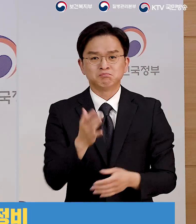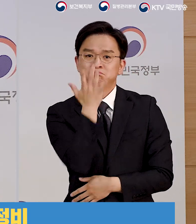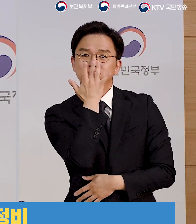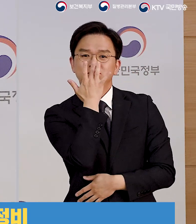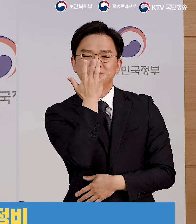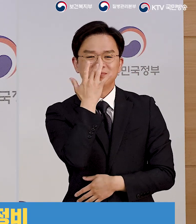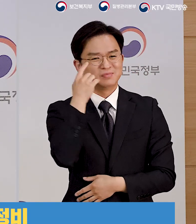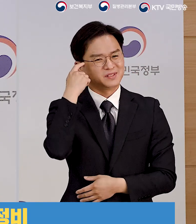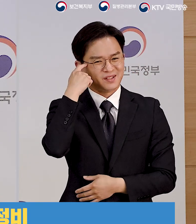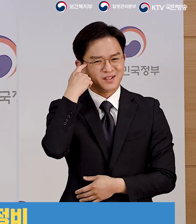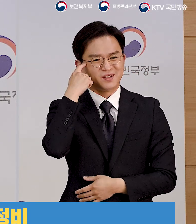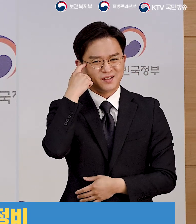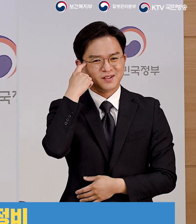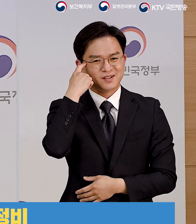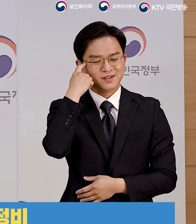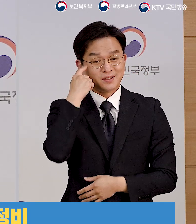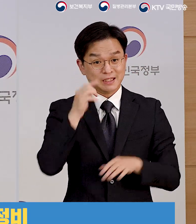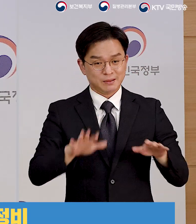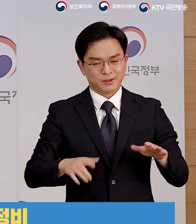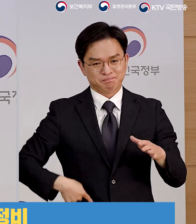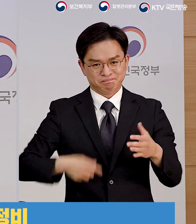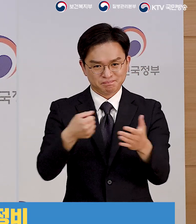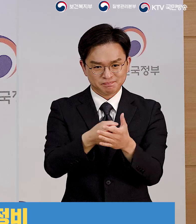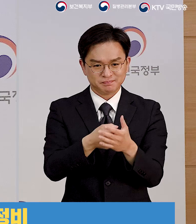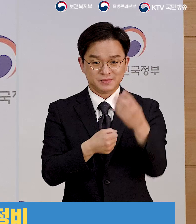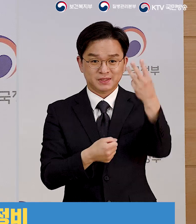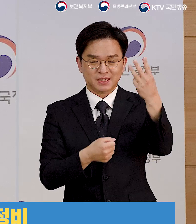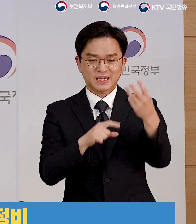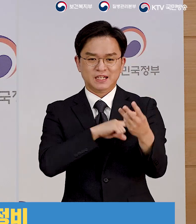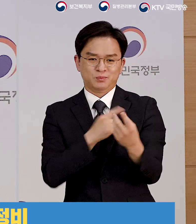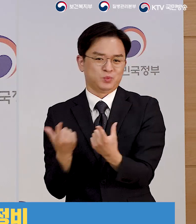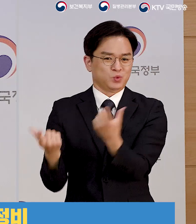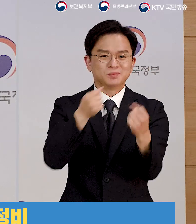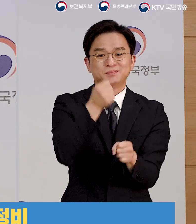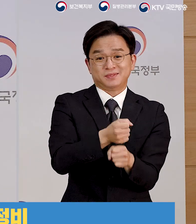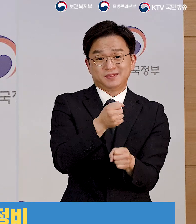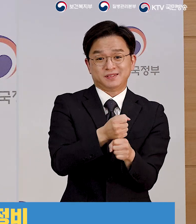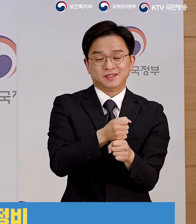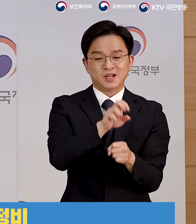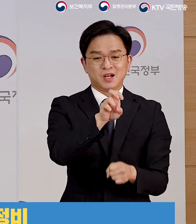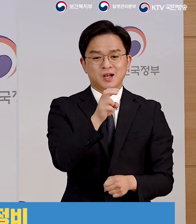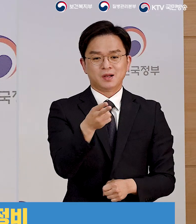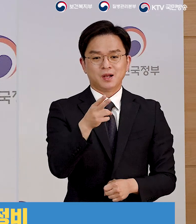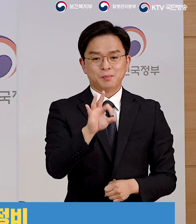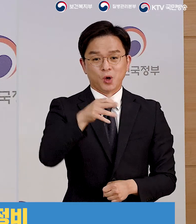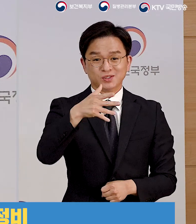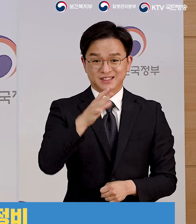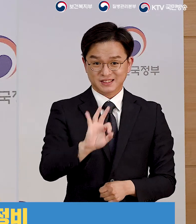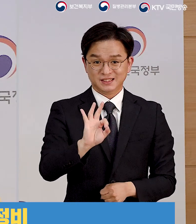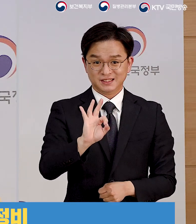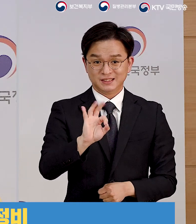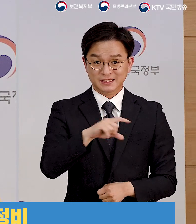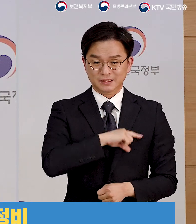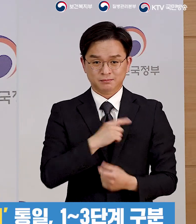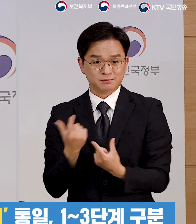예측 가능성과 국민 참여가 떨어지는 한계가 있다는 전문가들의 지적에 따른 조치입니다.